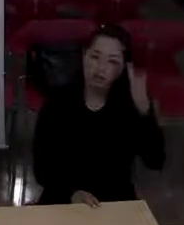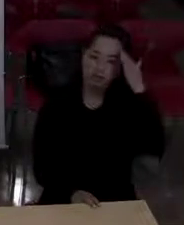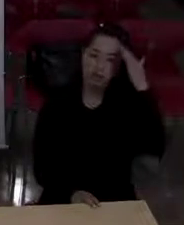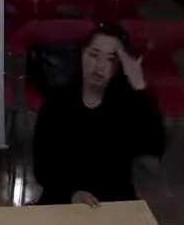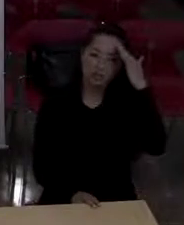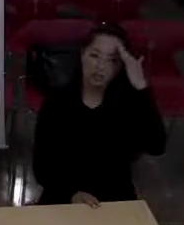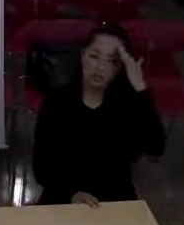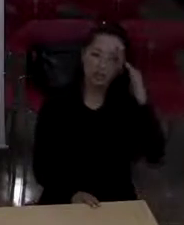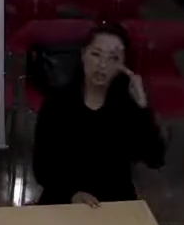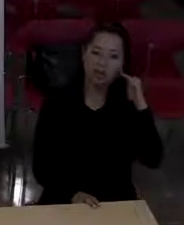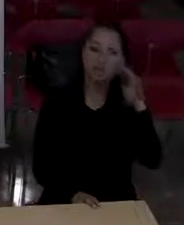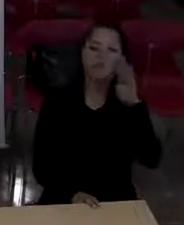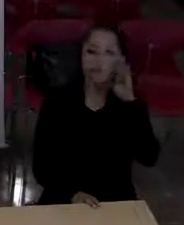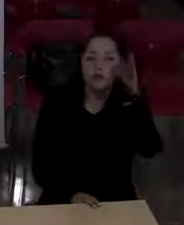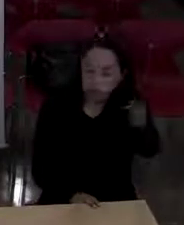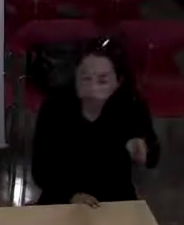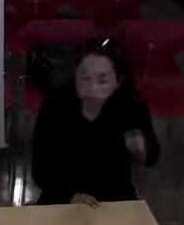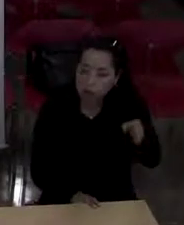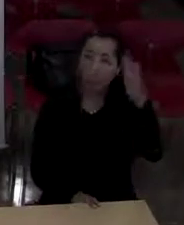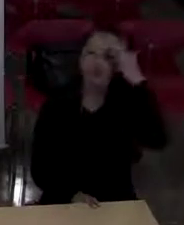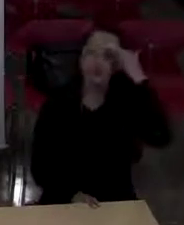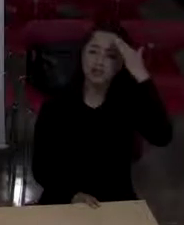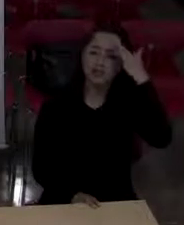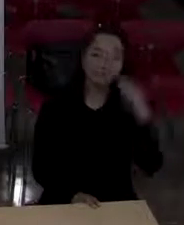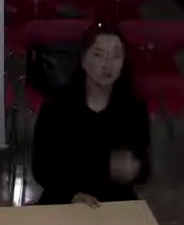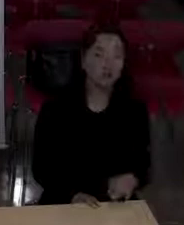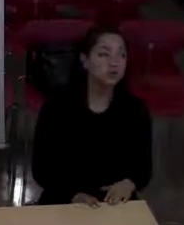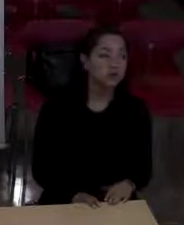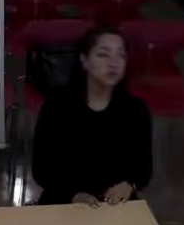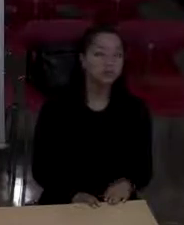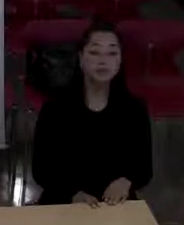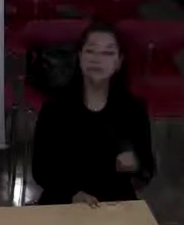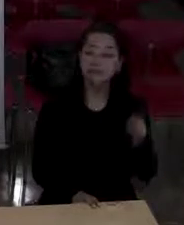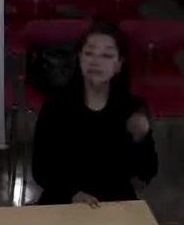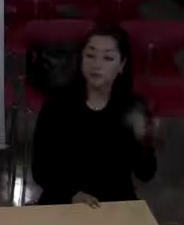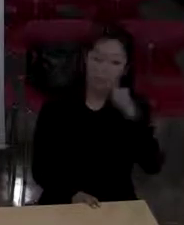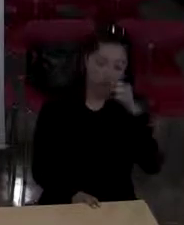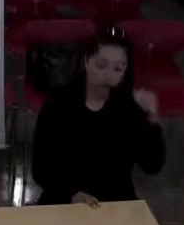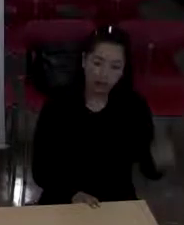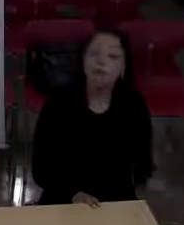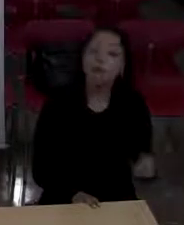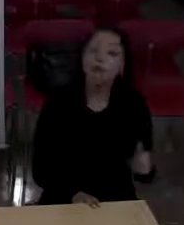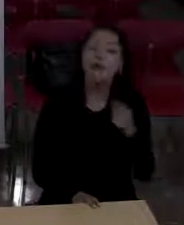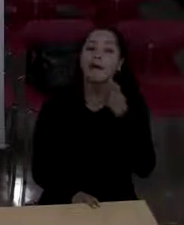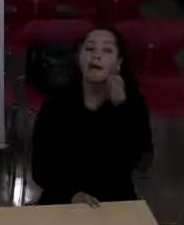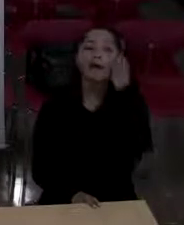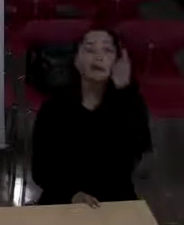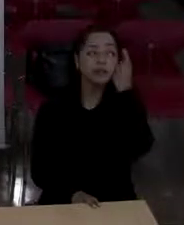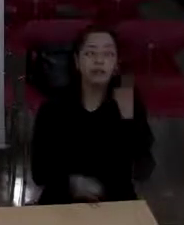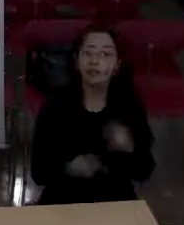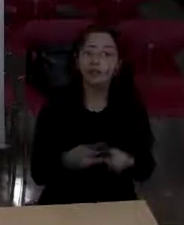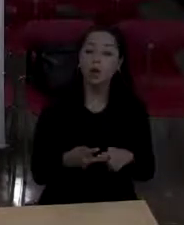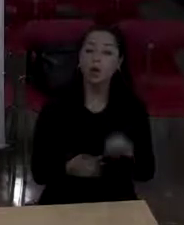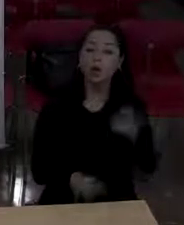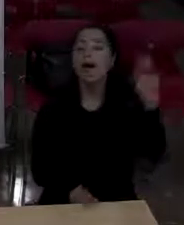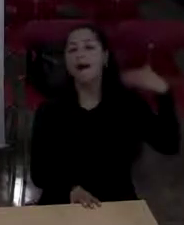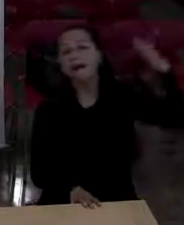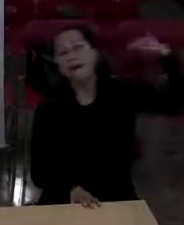ya más hacia una visión al futuro. Hablan de cosas del pasado, del futuro y cosas que no han experimentado